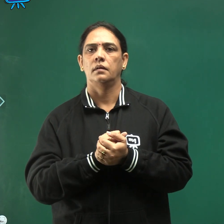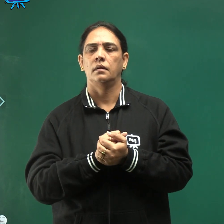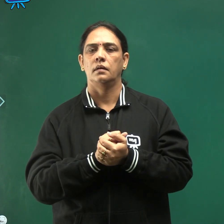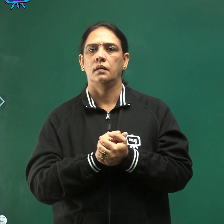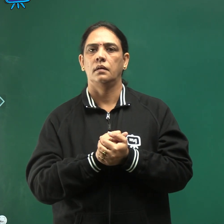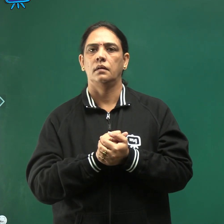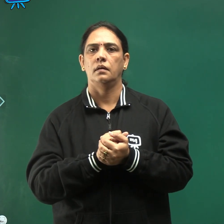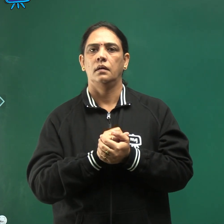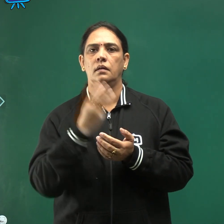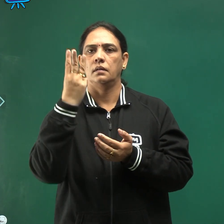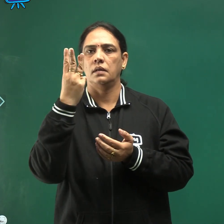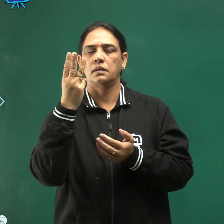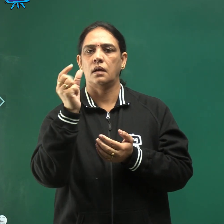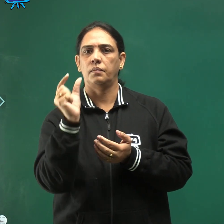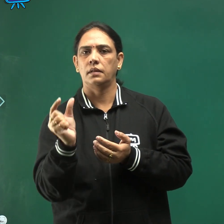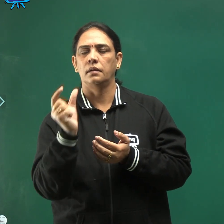तृतीय पद